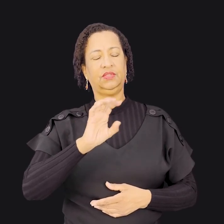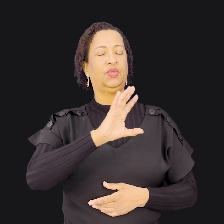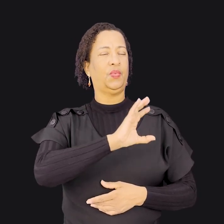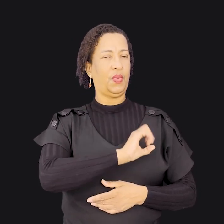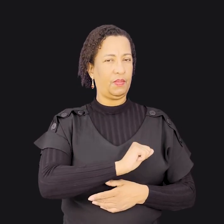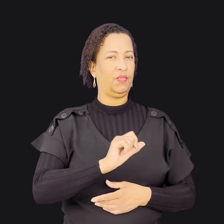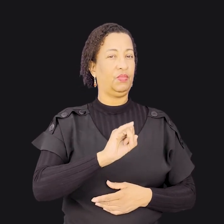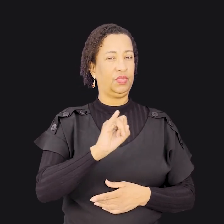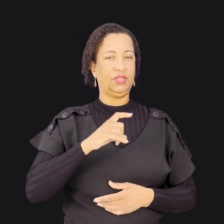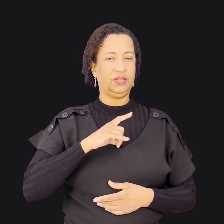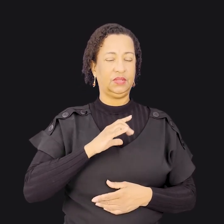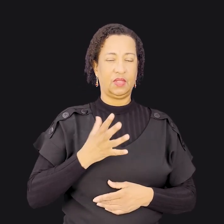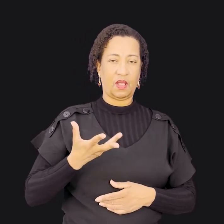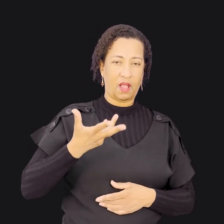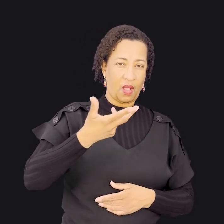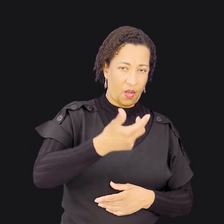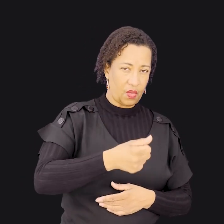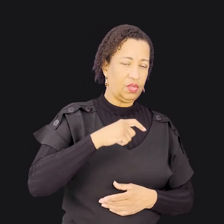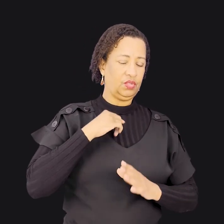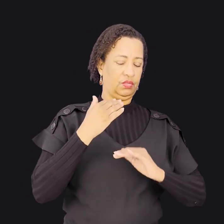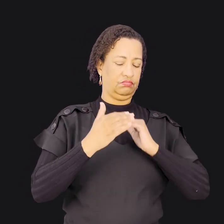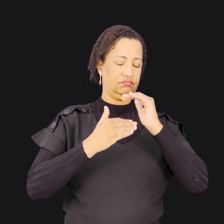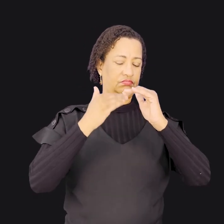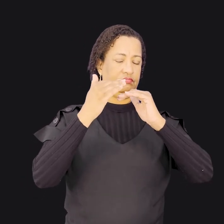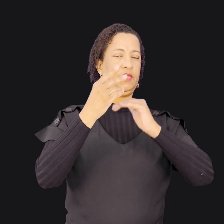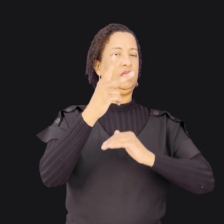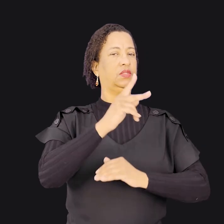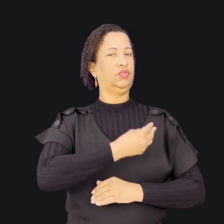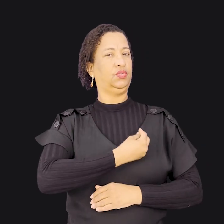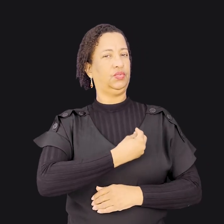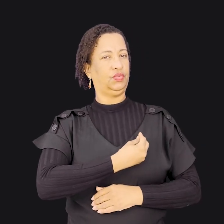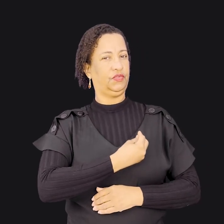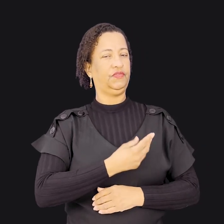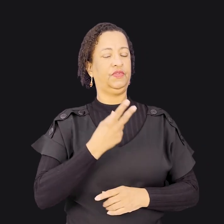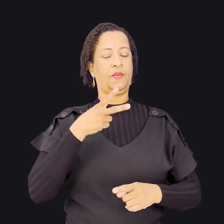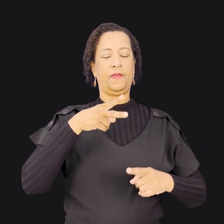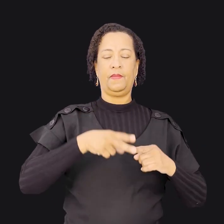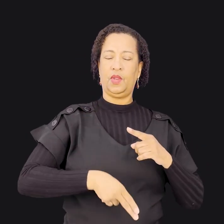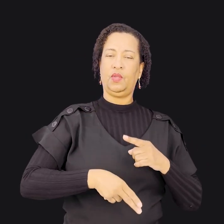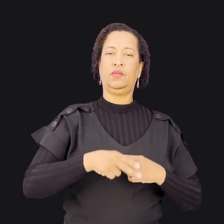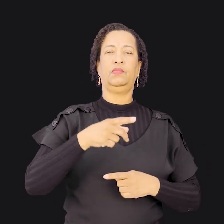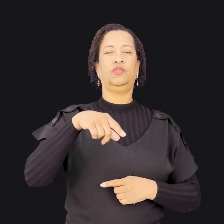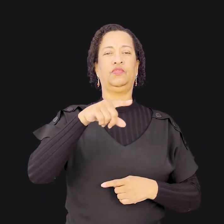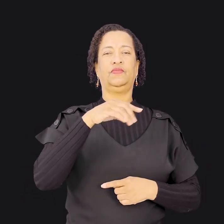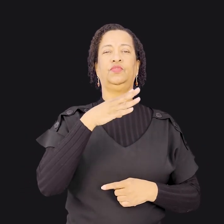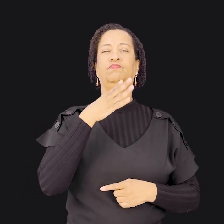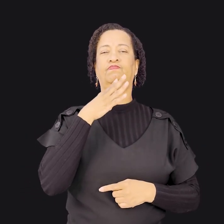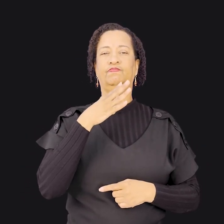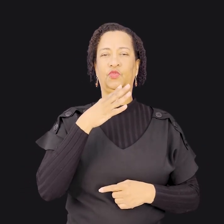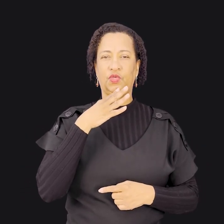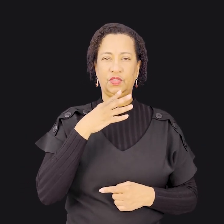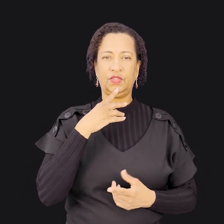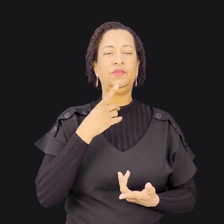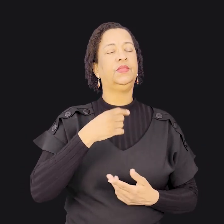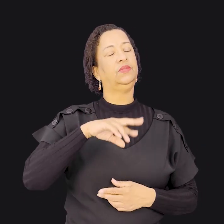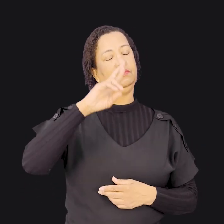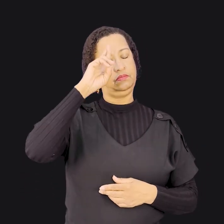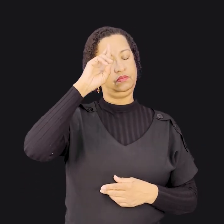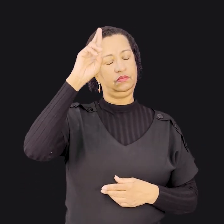essas qualidades existirem e estiverem crescendo em sua vida, elas impedirão que vocês, no pleno conhecimento de nosso Senhor